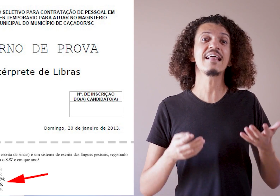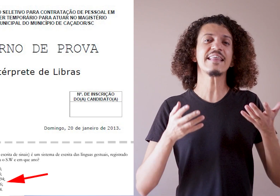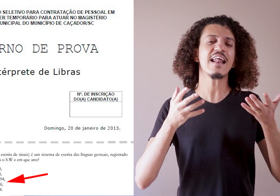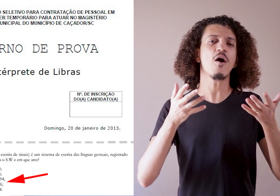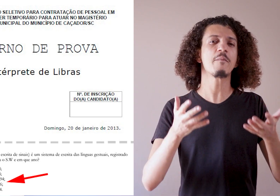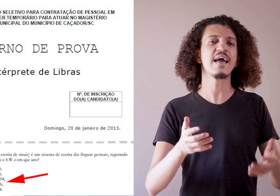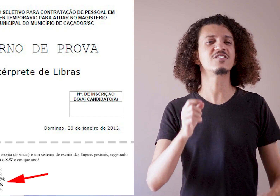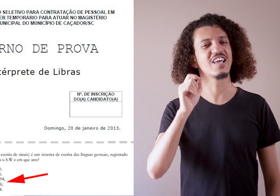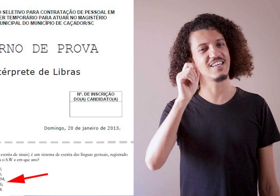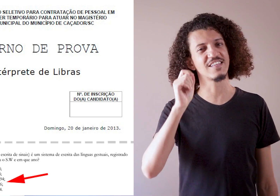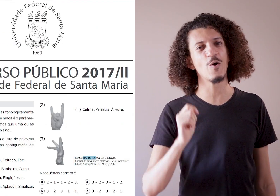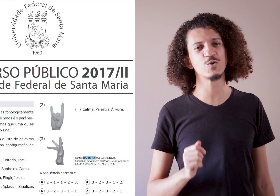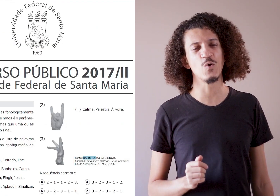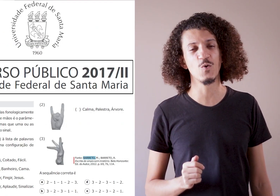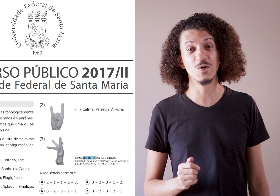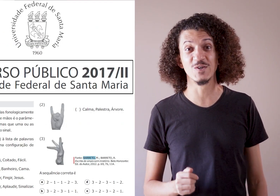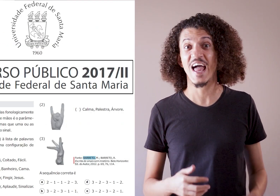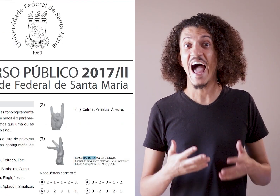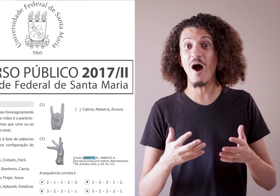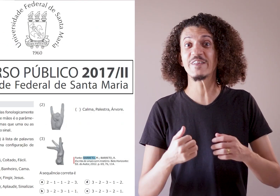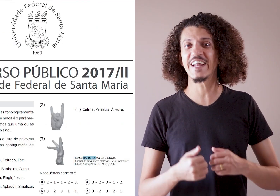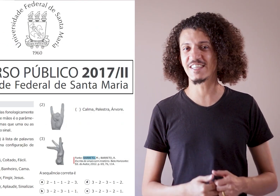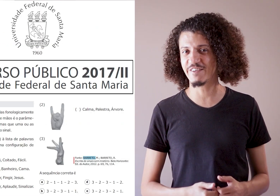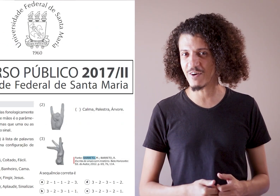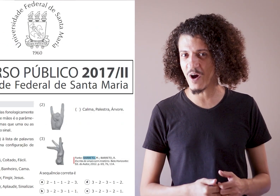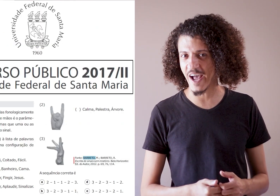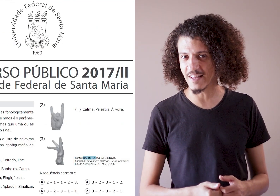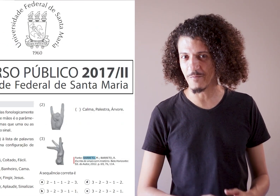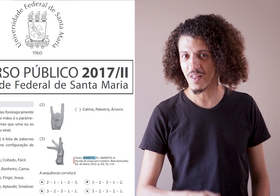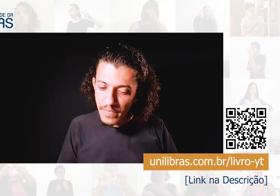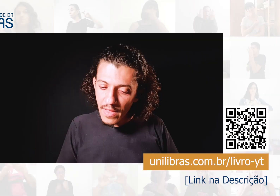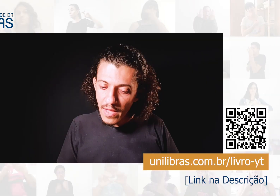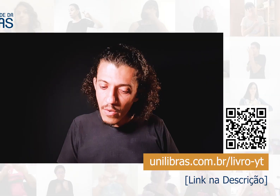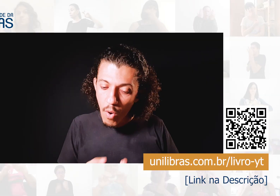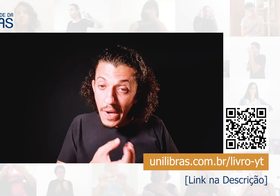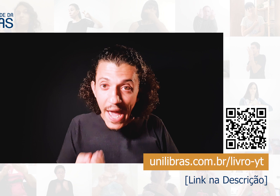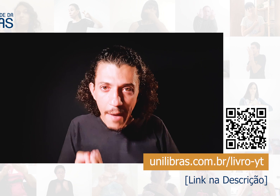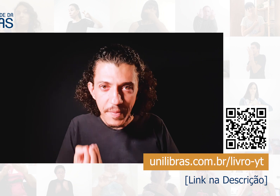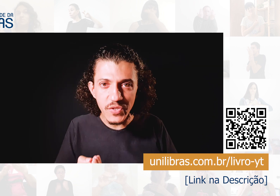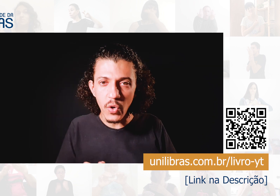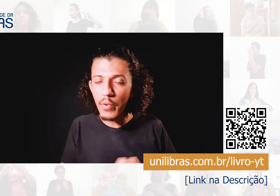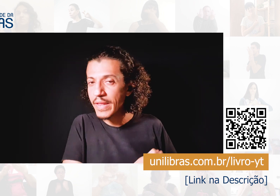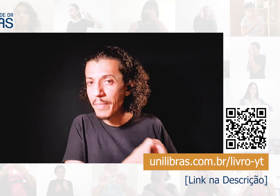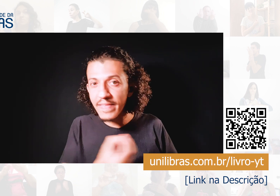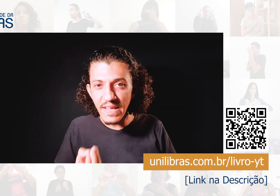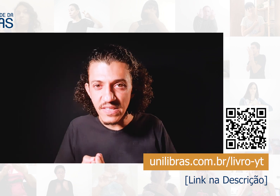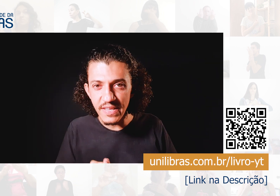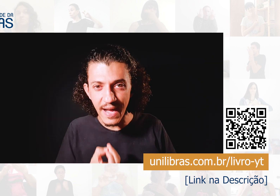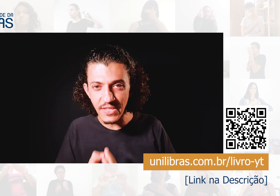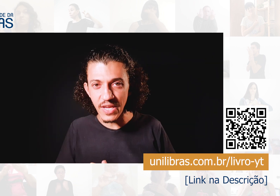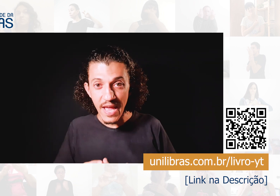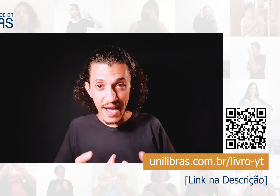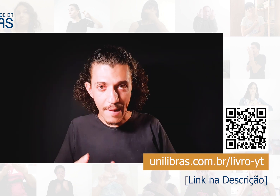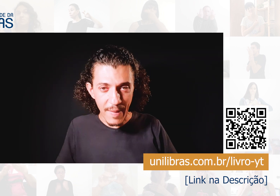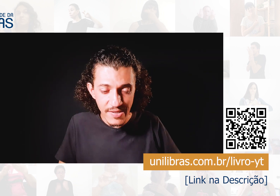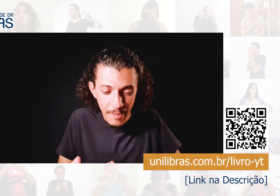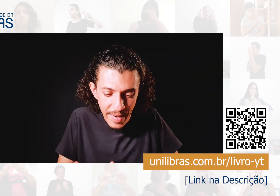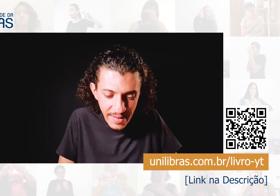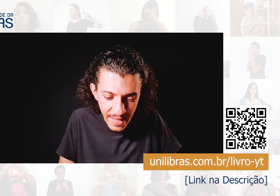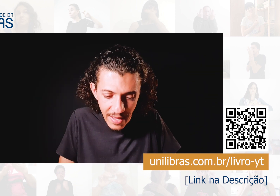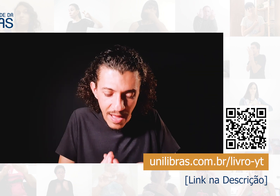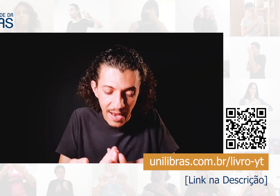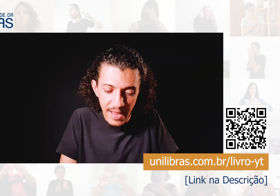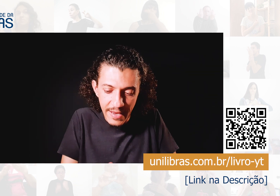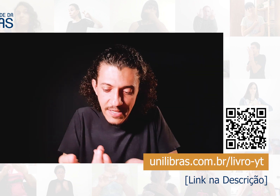foi literalmente questão de concurso, a alternativa correta. Qualquer pessoa, independente da idade, é capaz